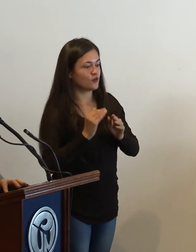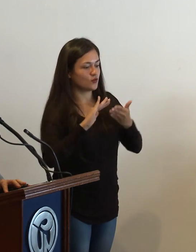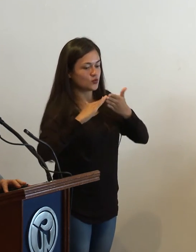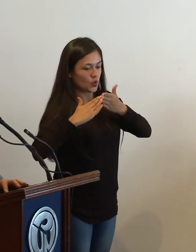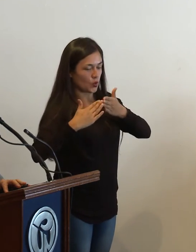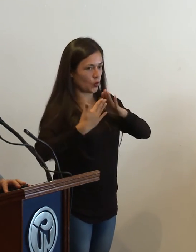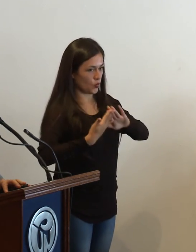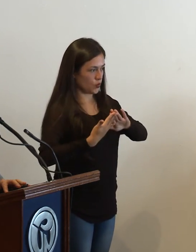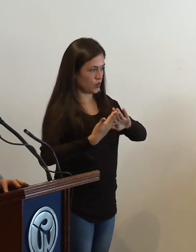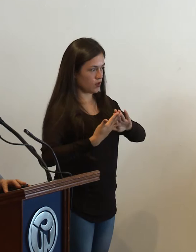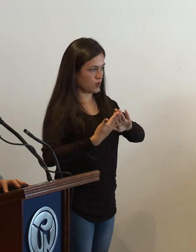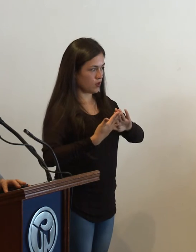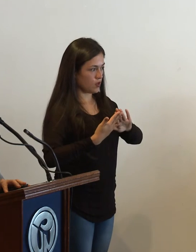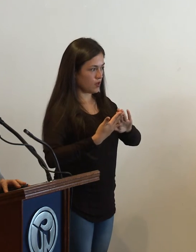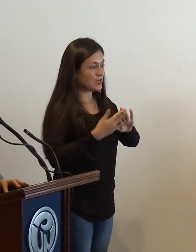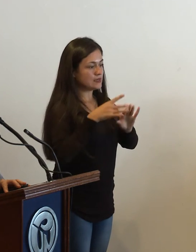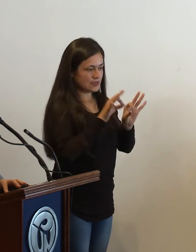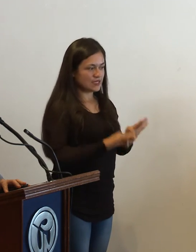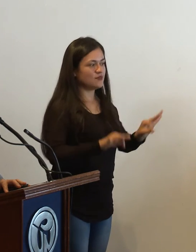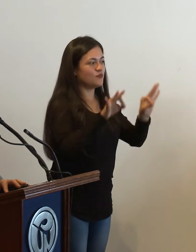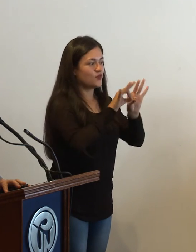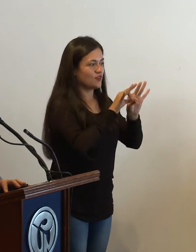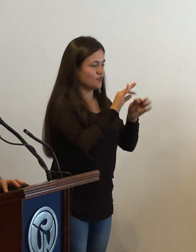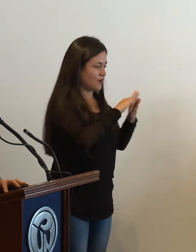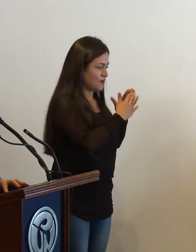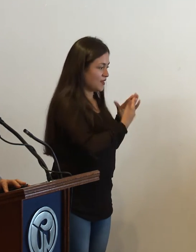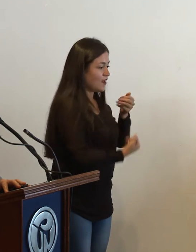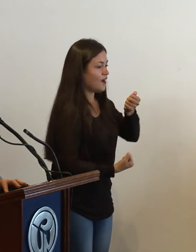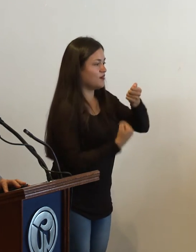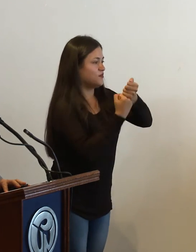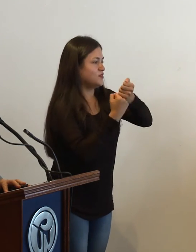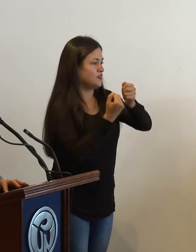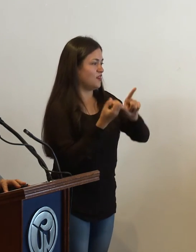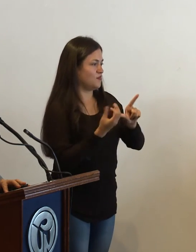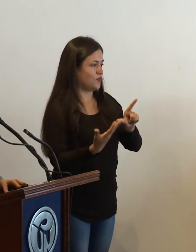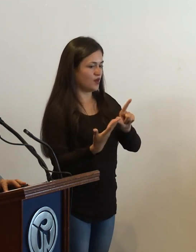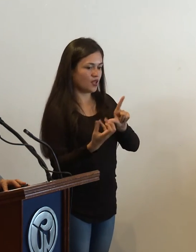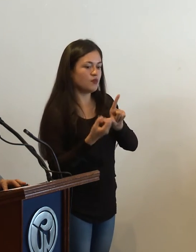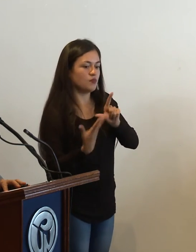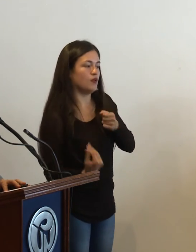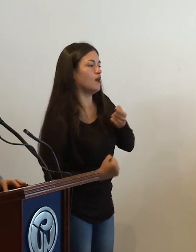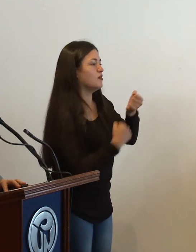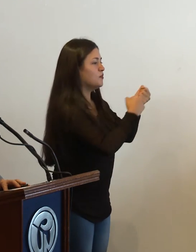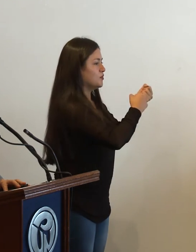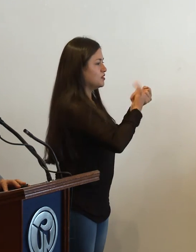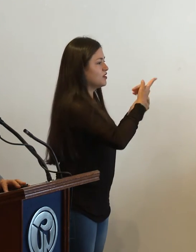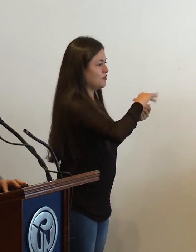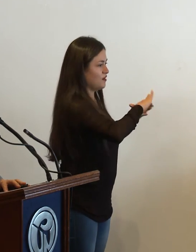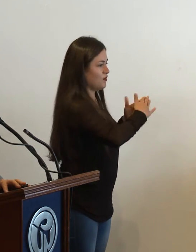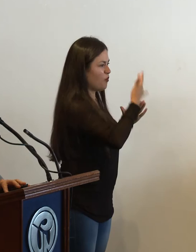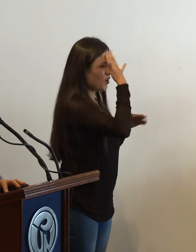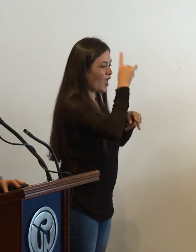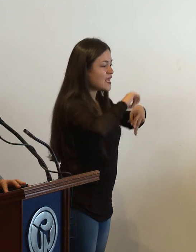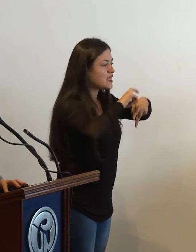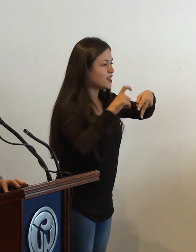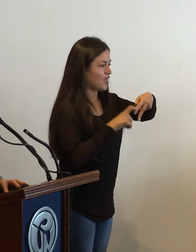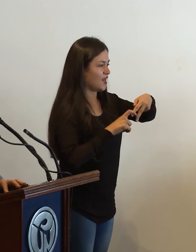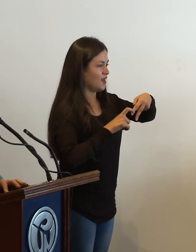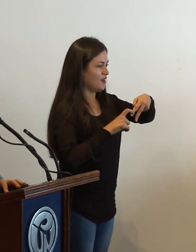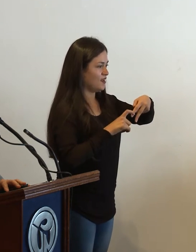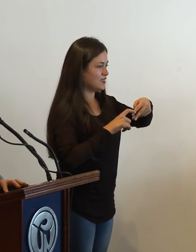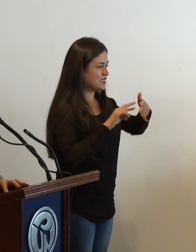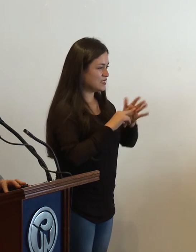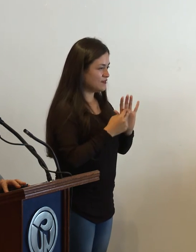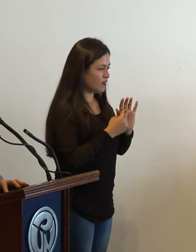comunitaria se le hace a la educación popular y viceversa, porque nos permite tener